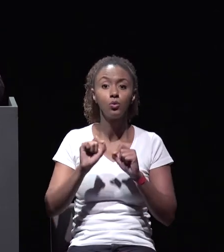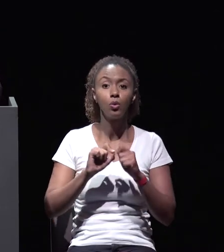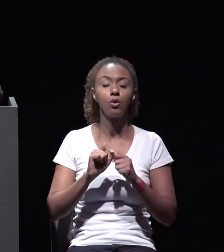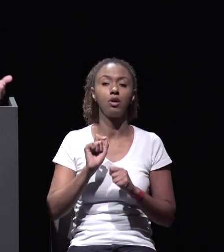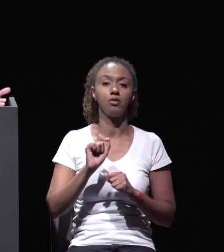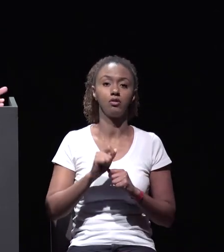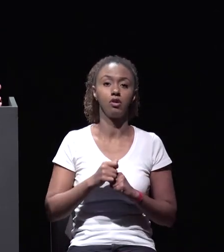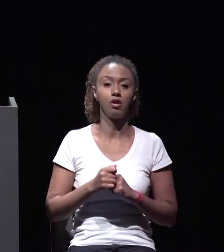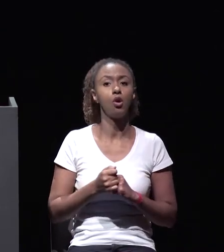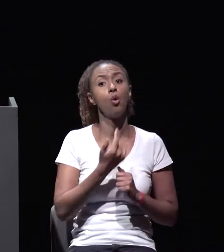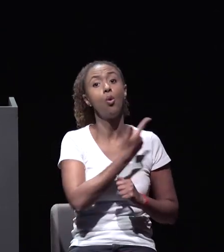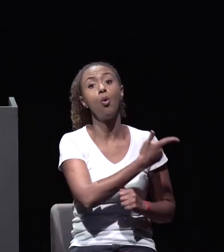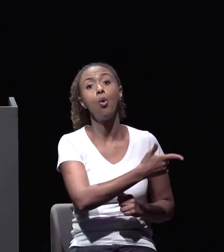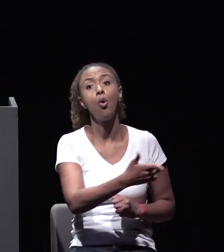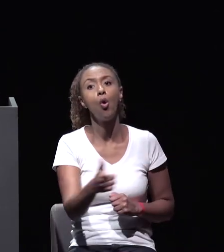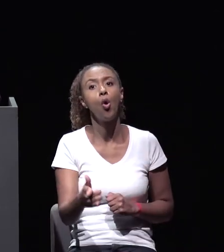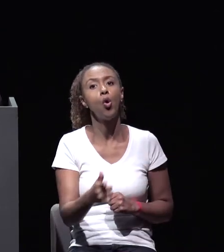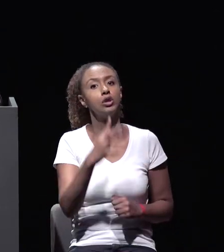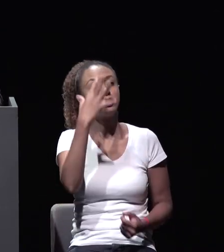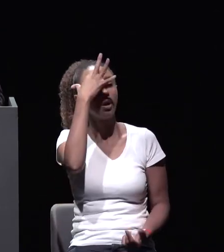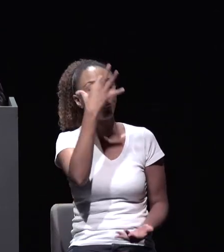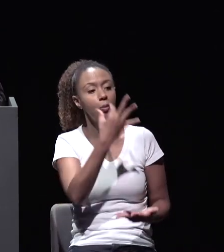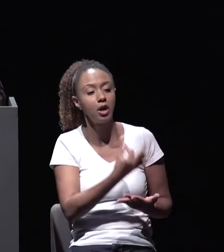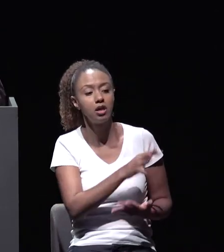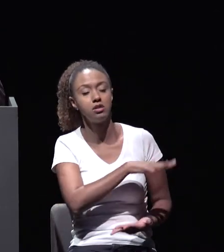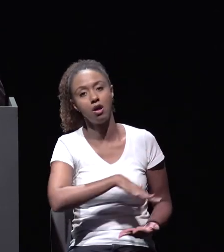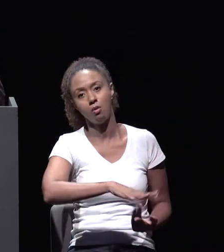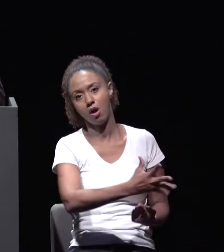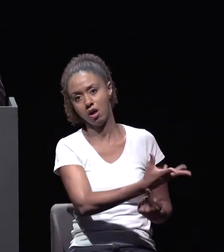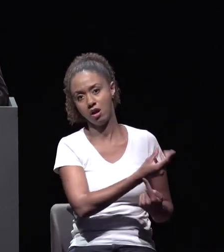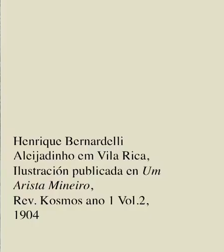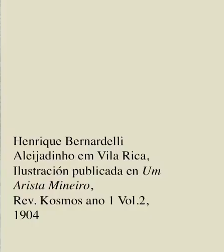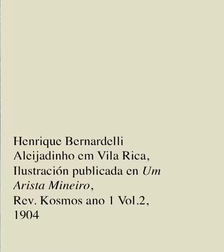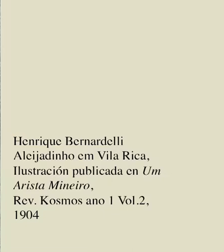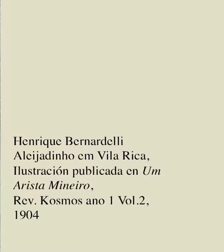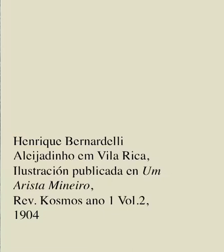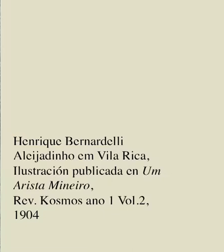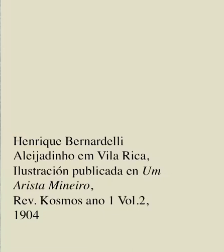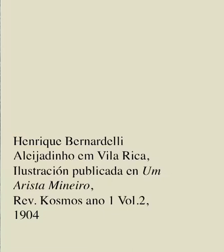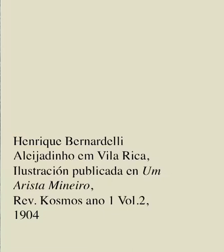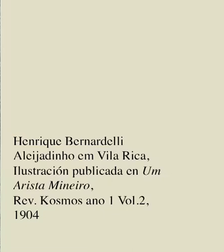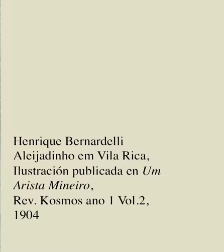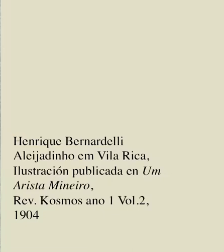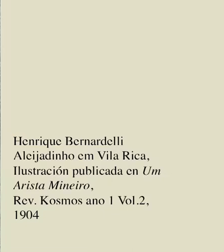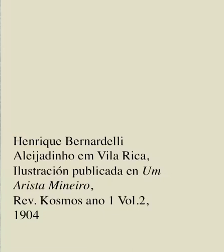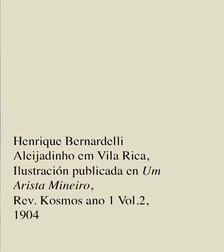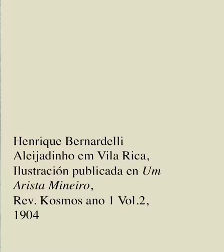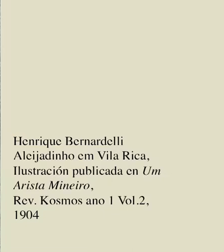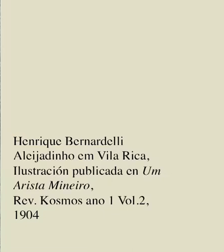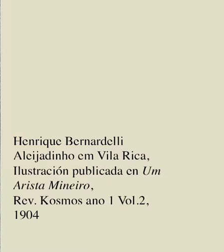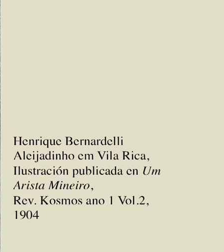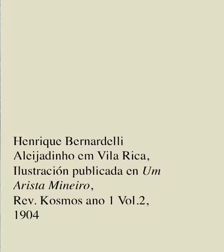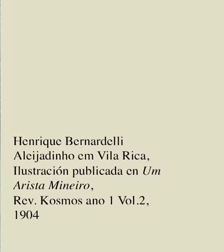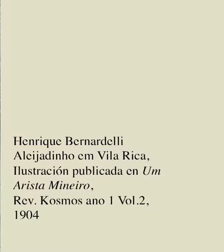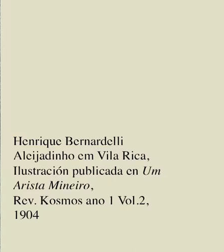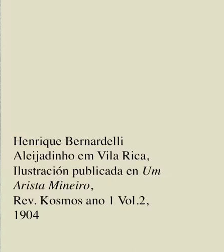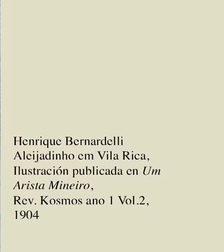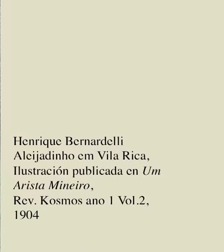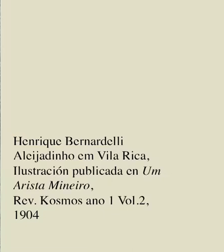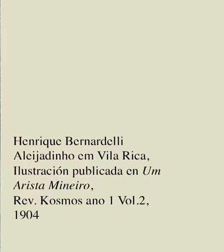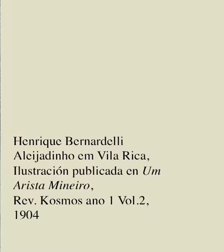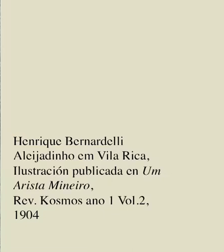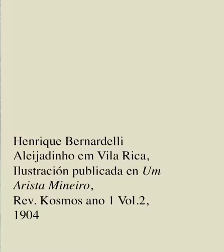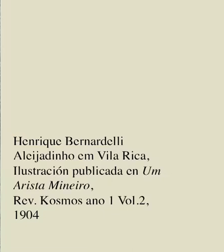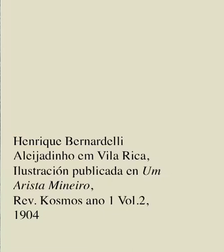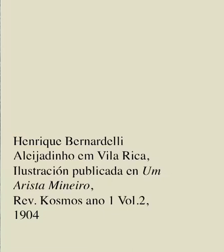nós temos outras interpretações de caráter artístico é também como por exemplo o famoso caso do henrique bernardelli que a gente vê aqui